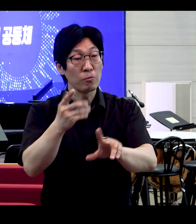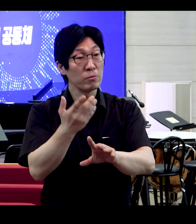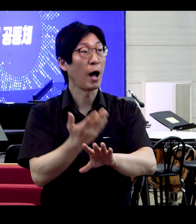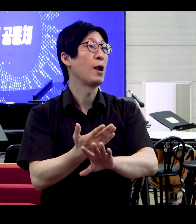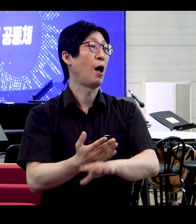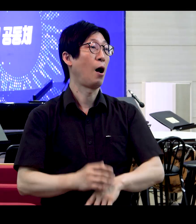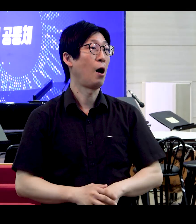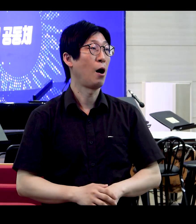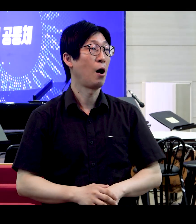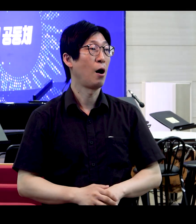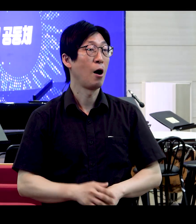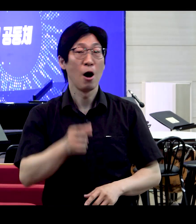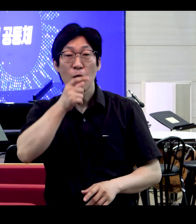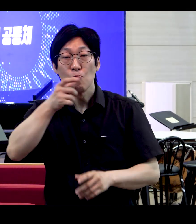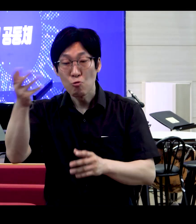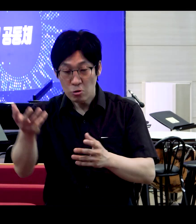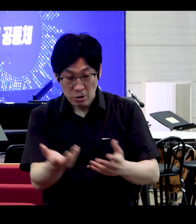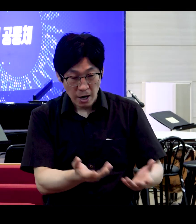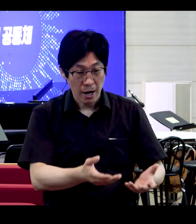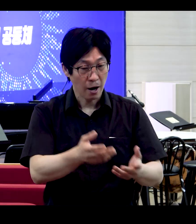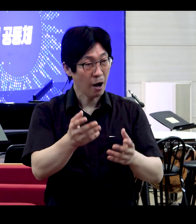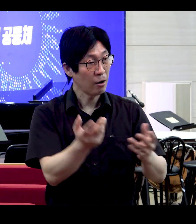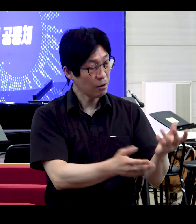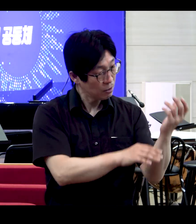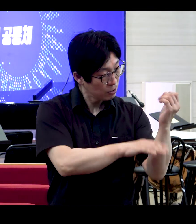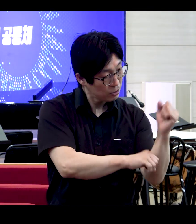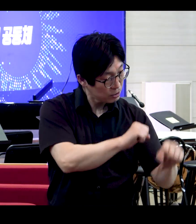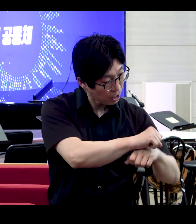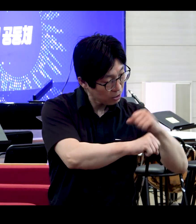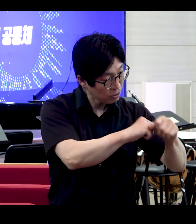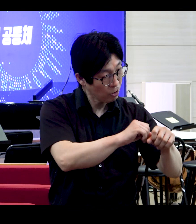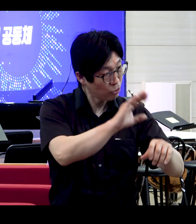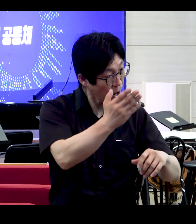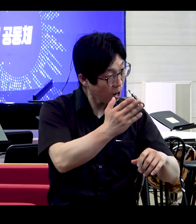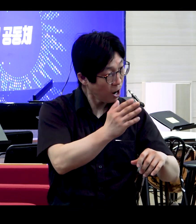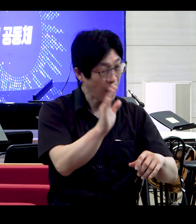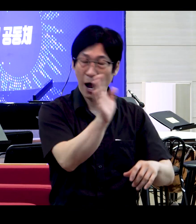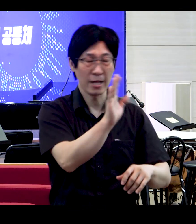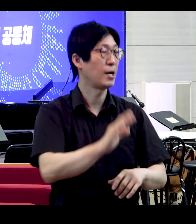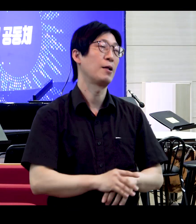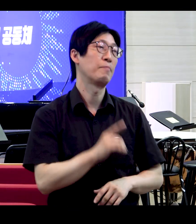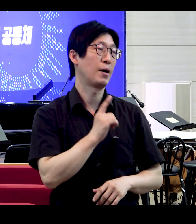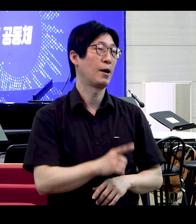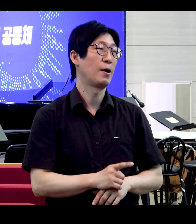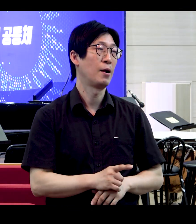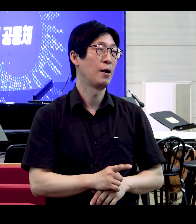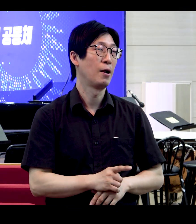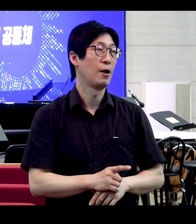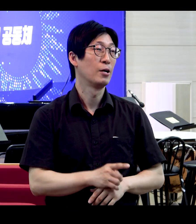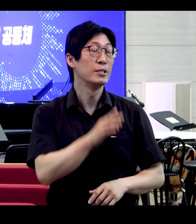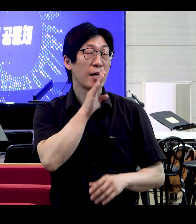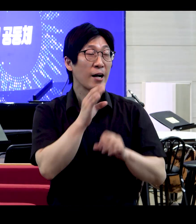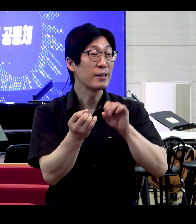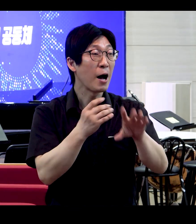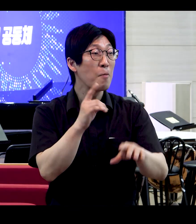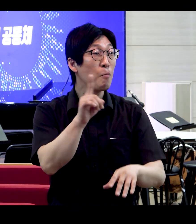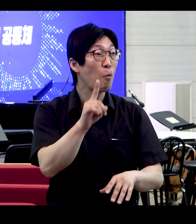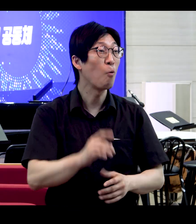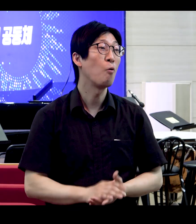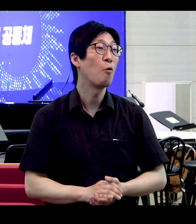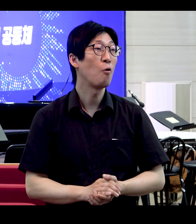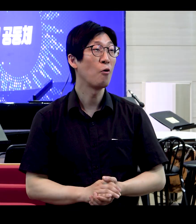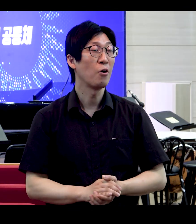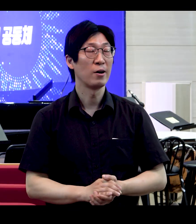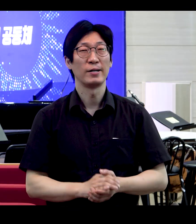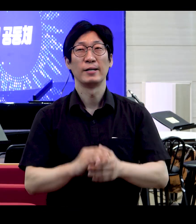어떻게 설명할 것이냐? 그러므로 한 가지밖에 답이 없습니다. 온 지구를